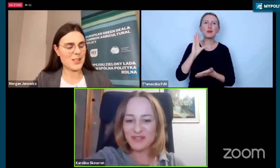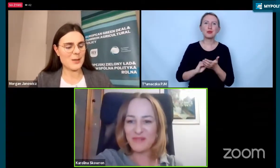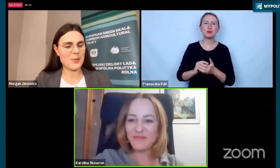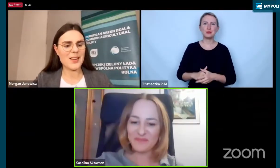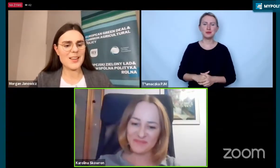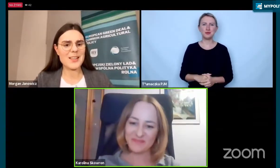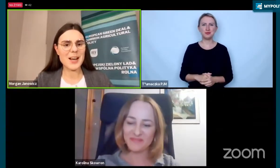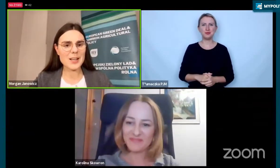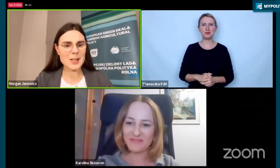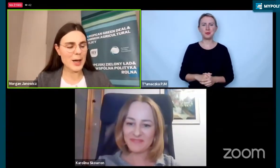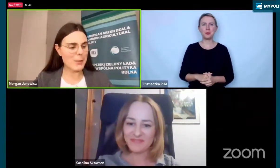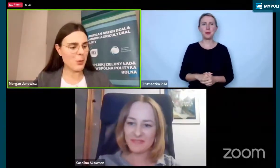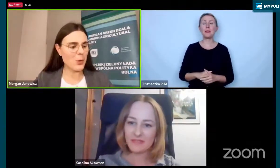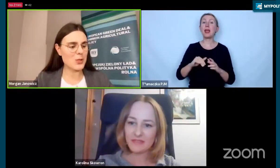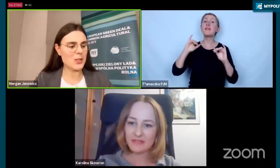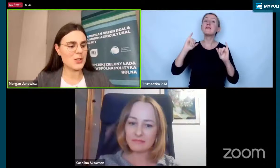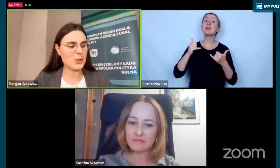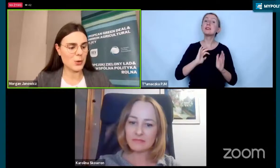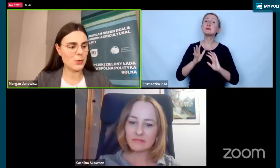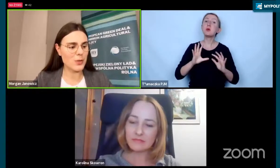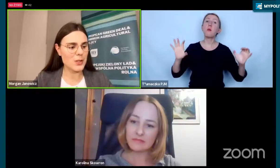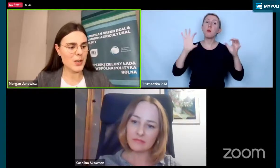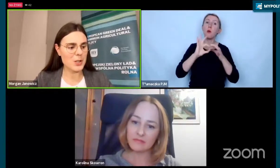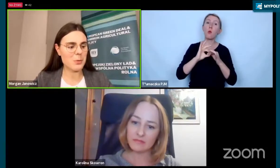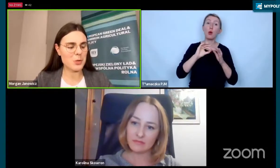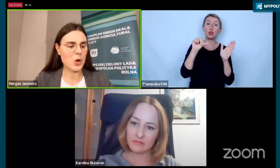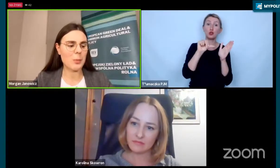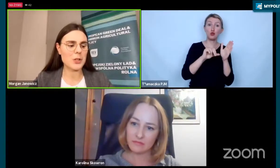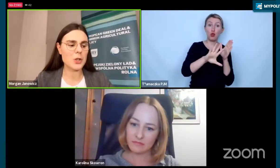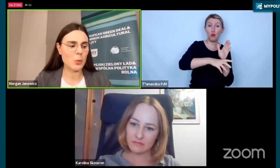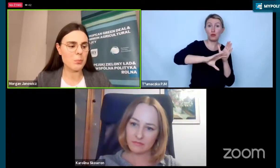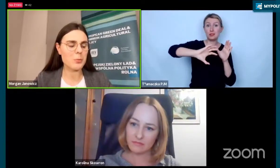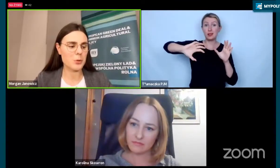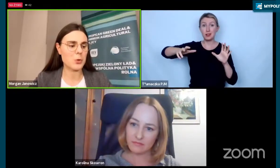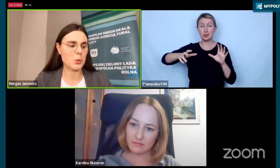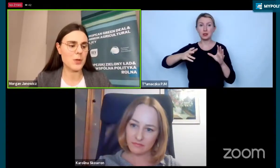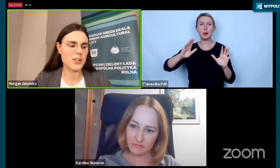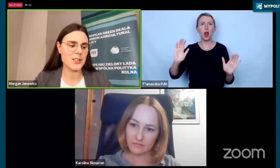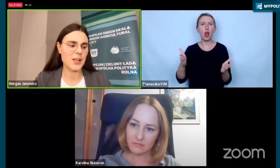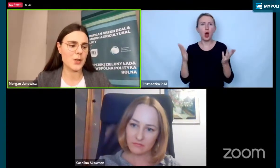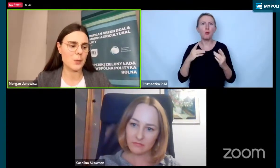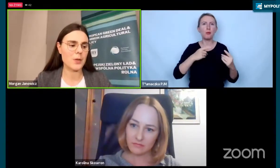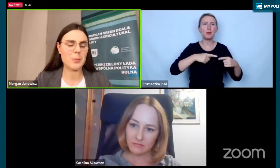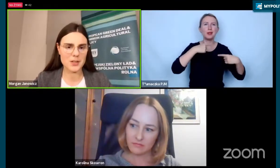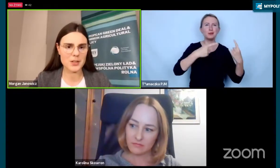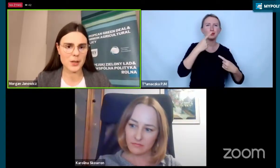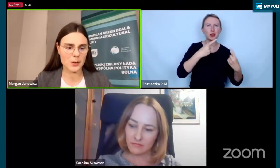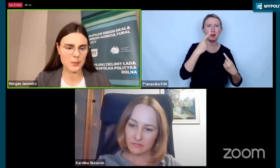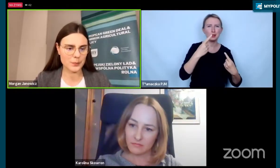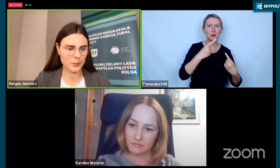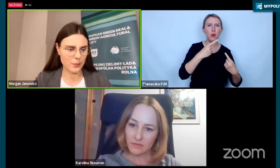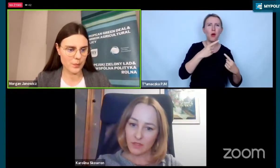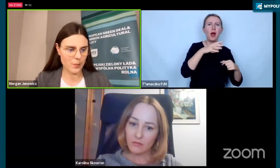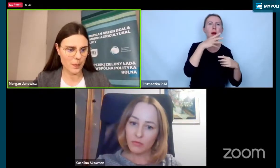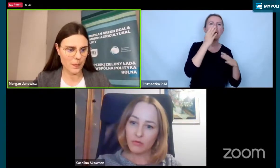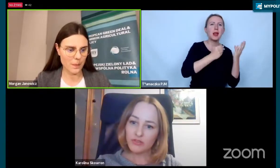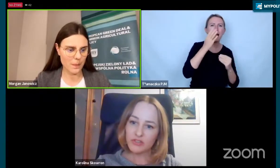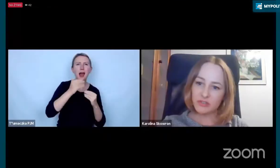internetu jak połączyć środowiska żeby przełamać lobby przemysłu mleczarskiego i mięsnego